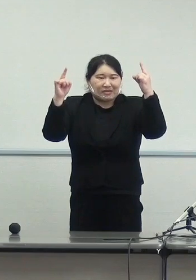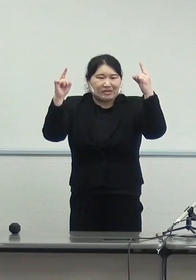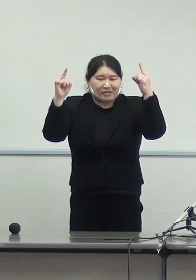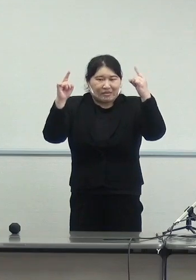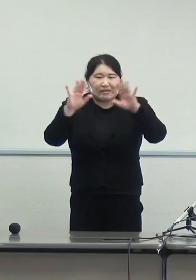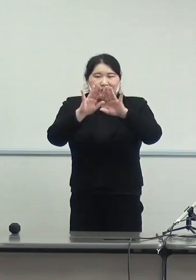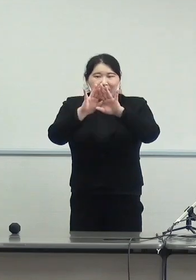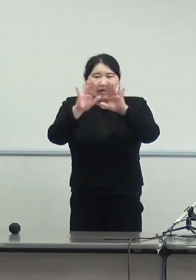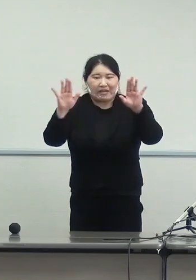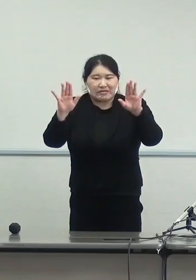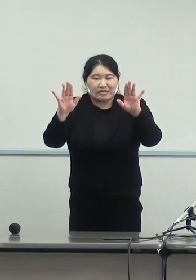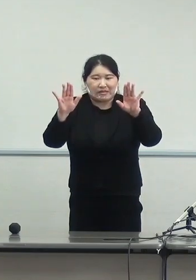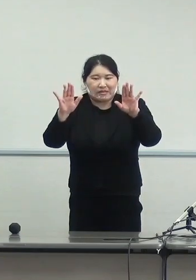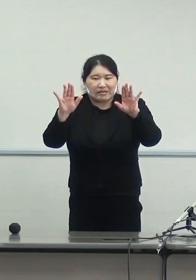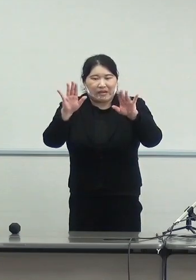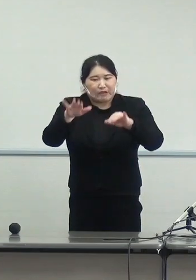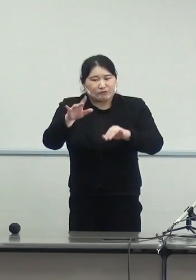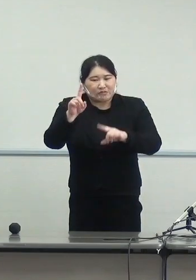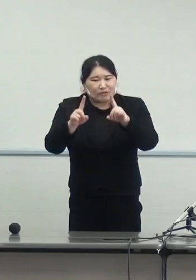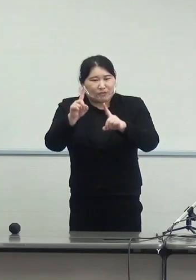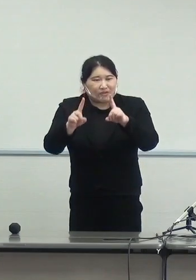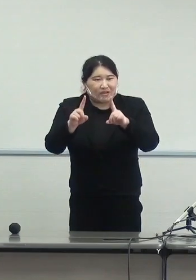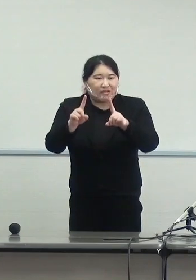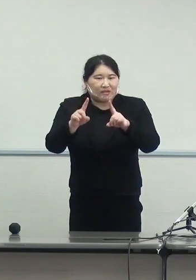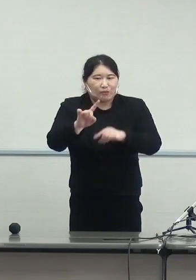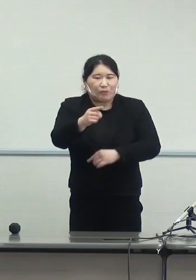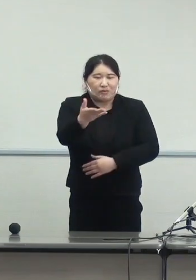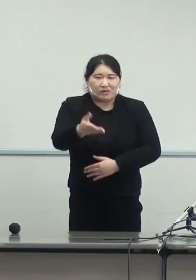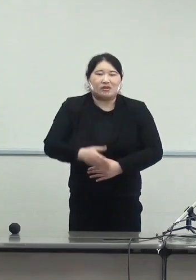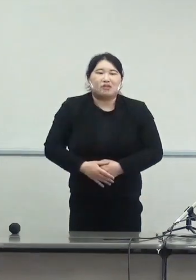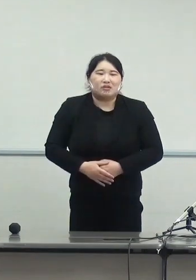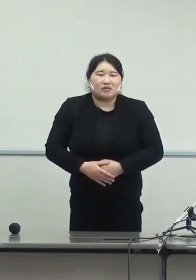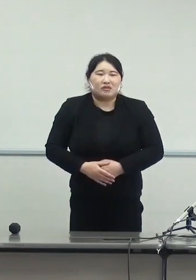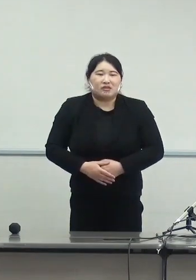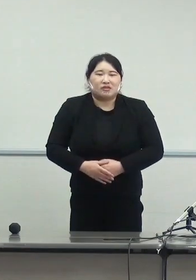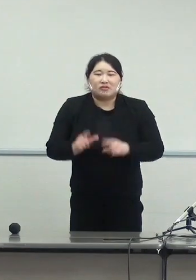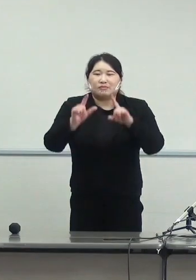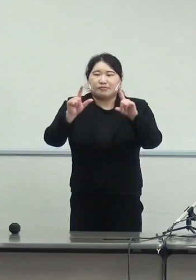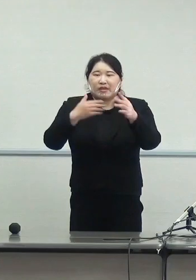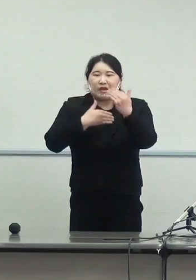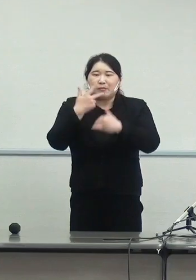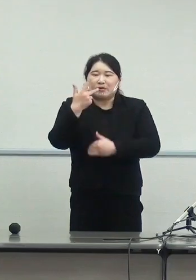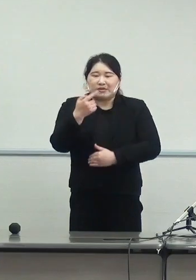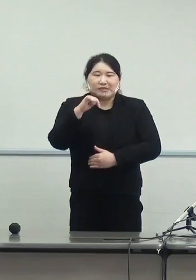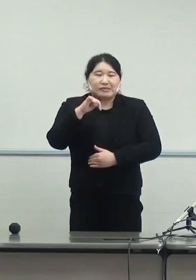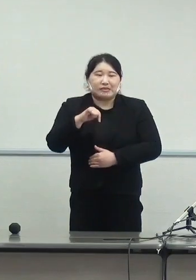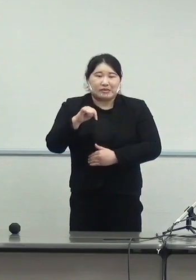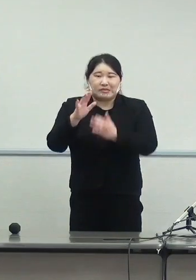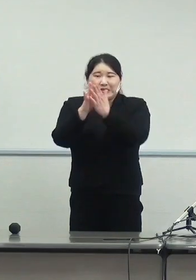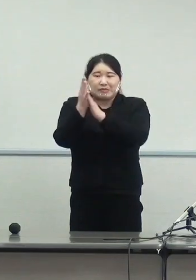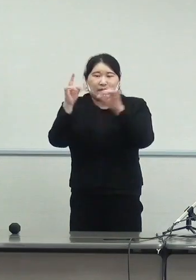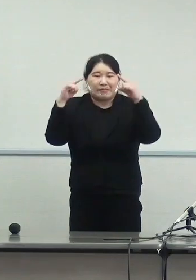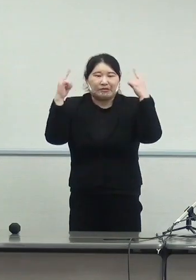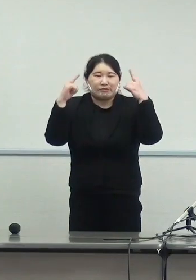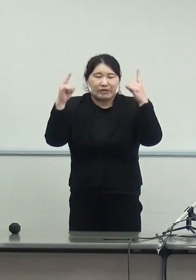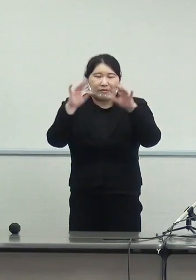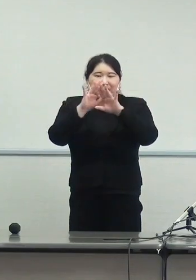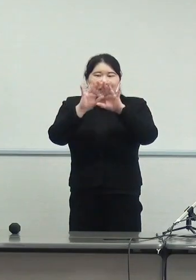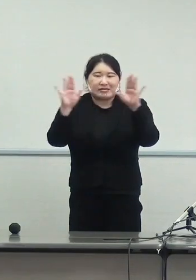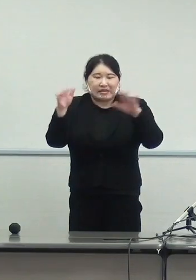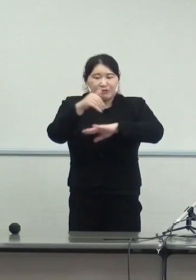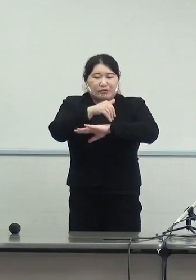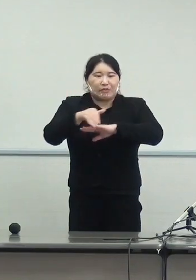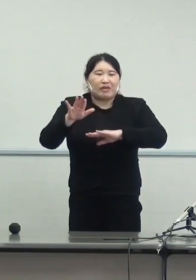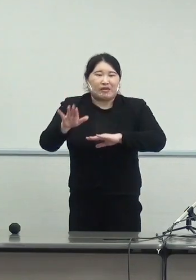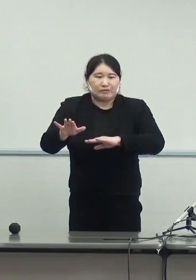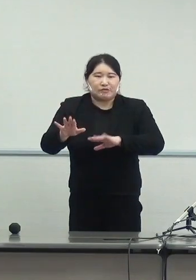含めてそのあたりはどのようにお感じでしょうか。 はい、青森市でも春祭りの開催を予定しておりますが、すでに呼びかけをさ